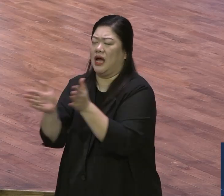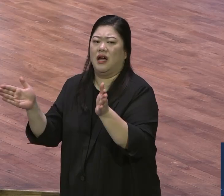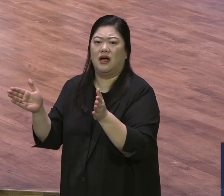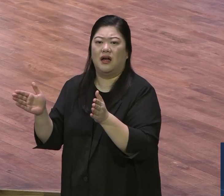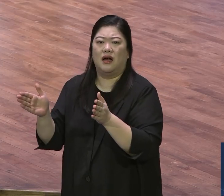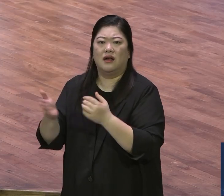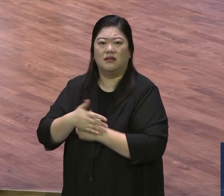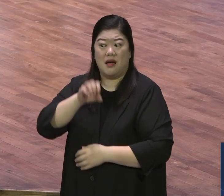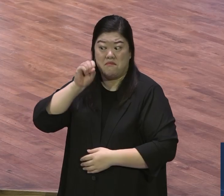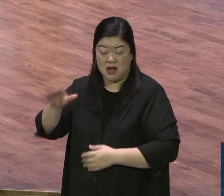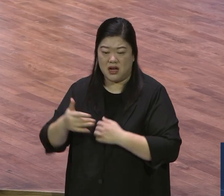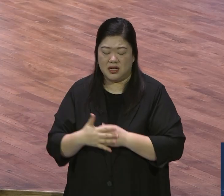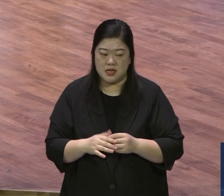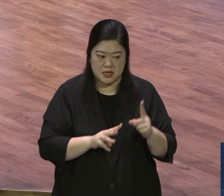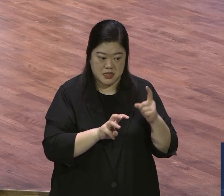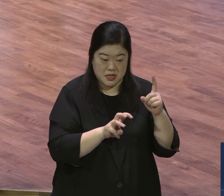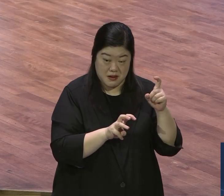맞춰서